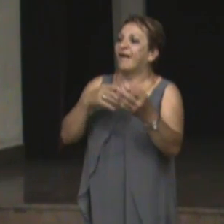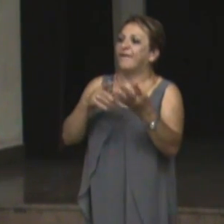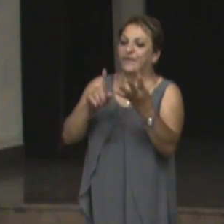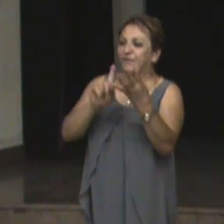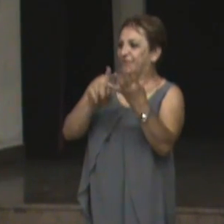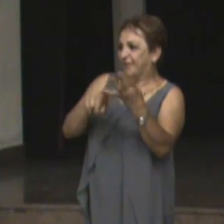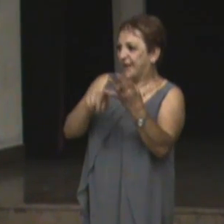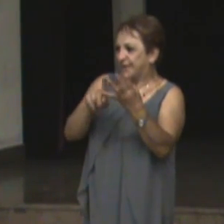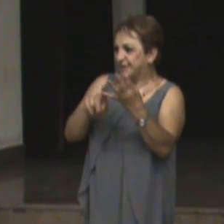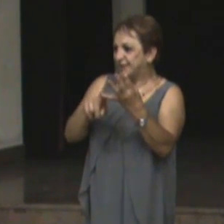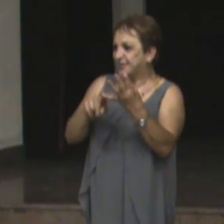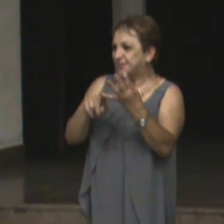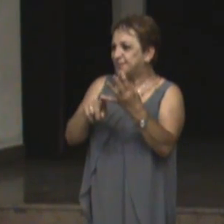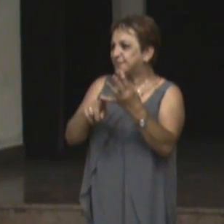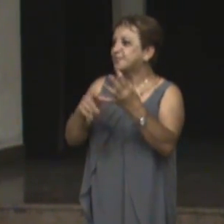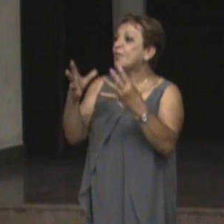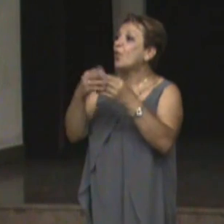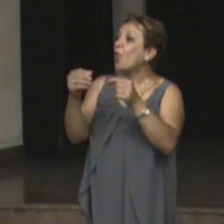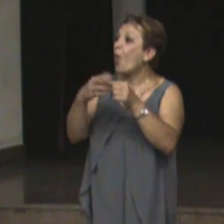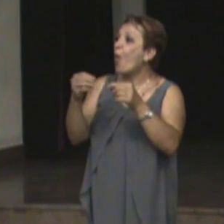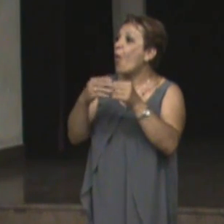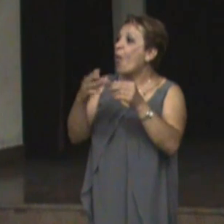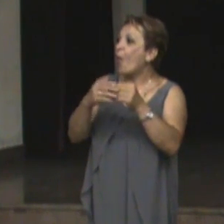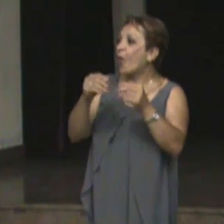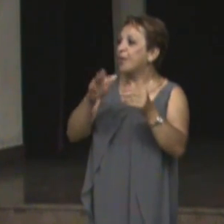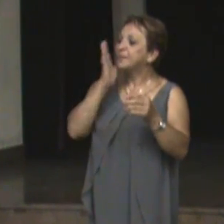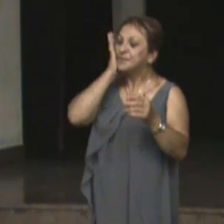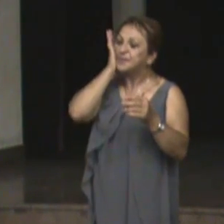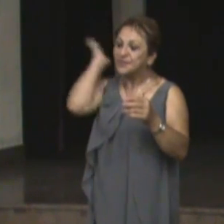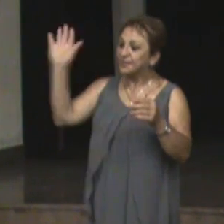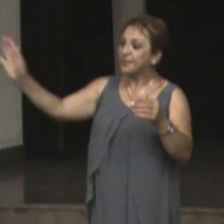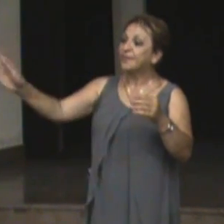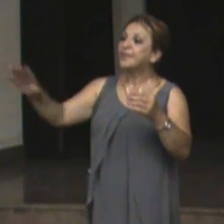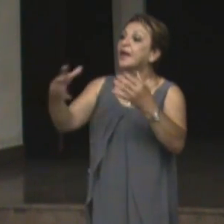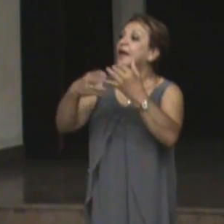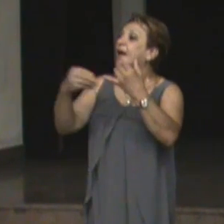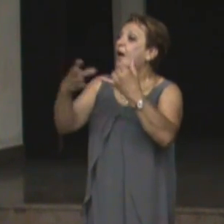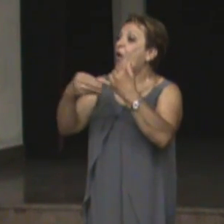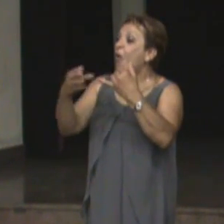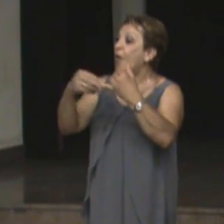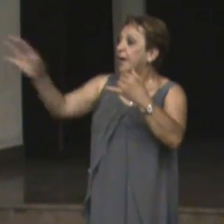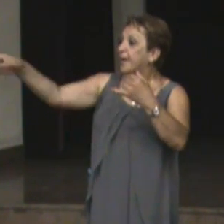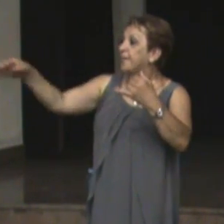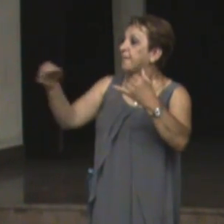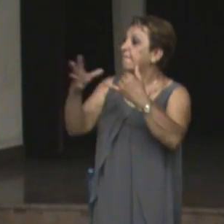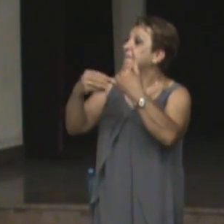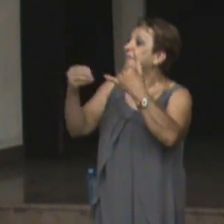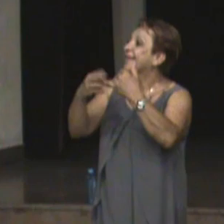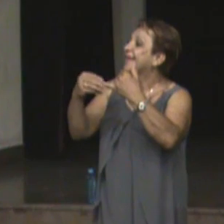որ պարարտ հողի մեջ է սերմը ընկնում, և այս սերմը մտուղ է տալիս մեկի դիմաց 30, 60 կամ